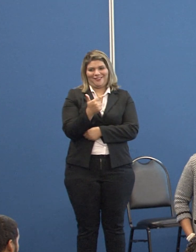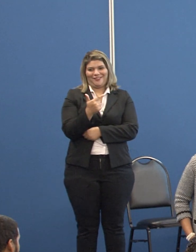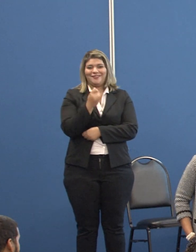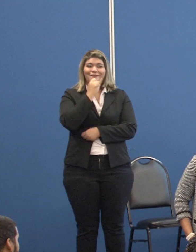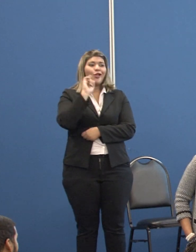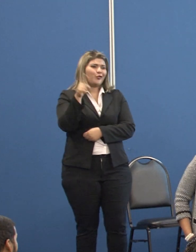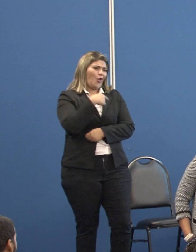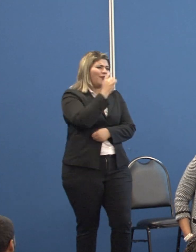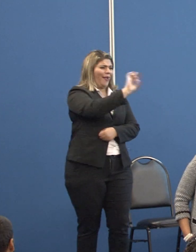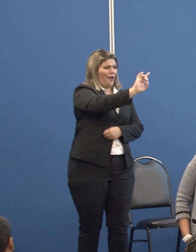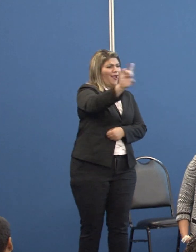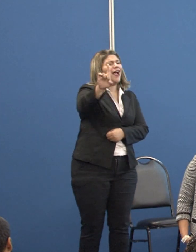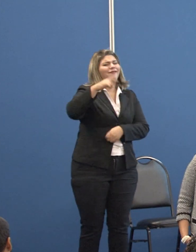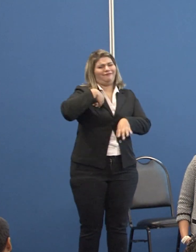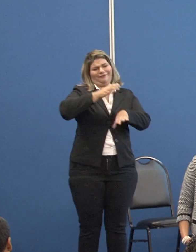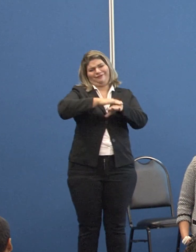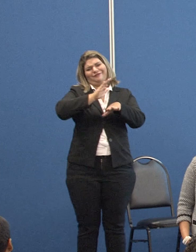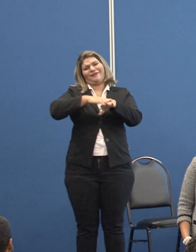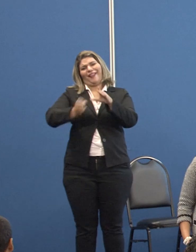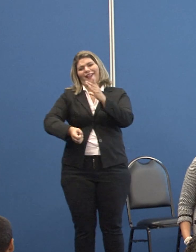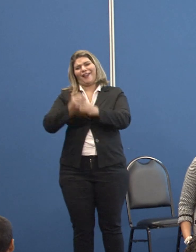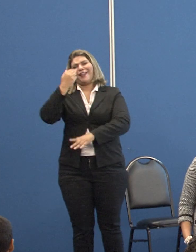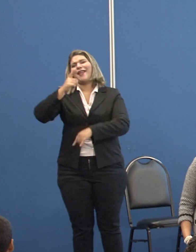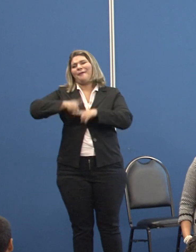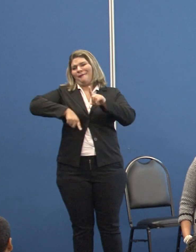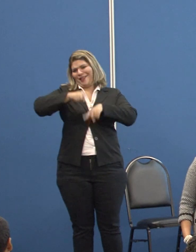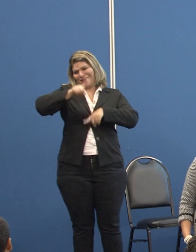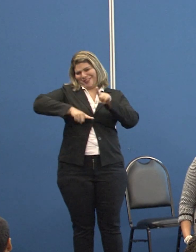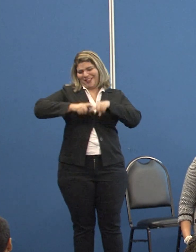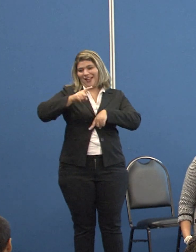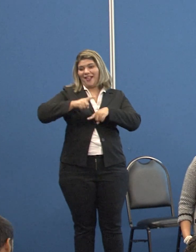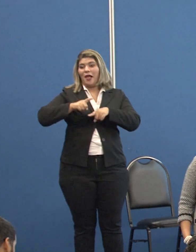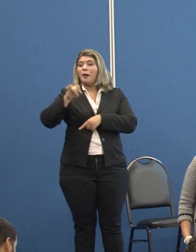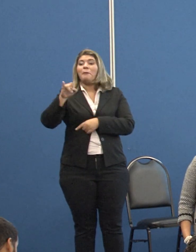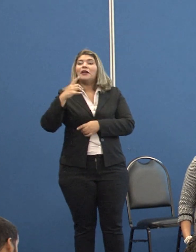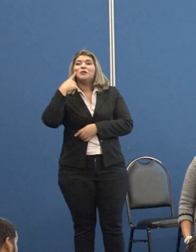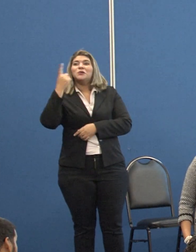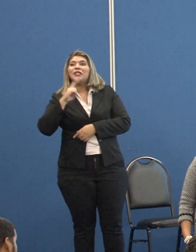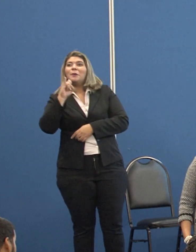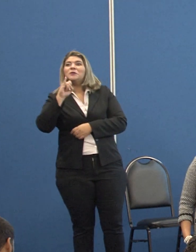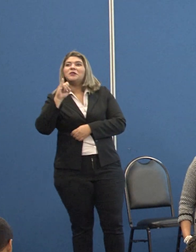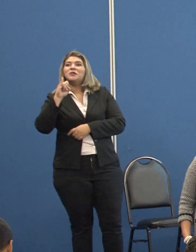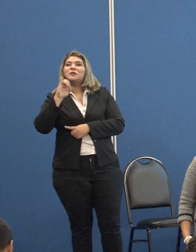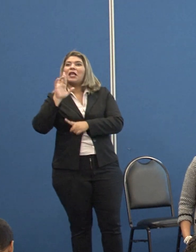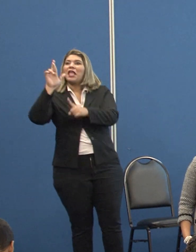acabamos produzindo alguma coisa. A gente, às vezes, nem sabe se o material está baseado em algum